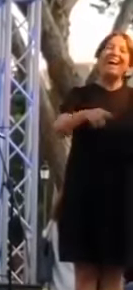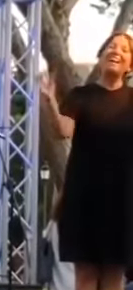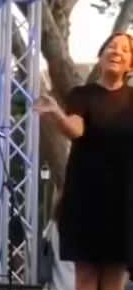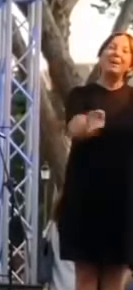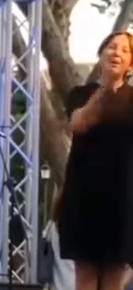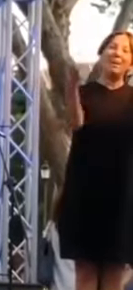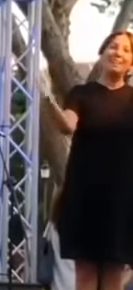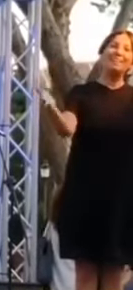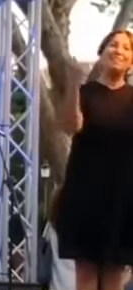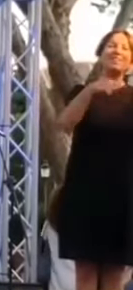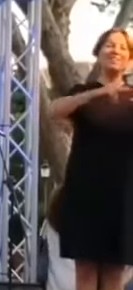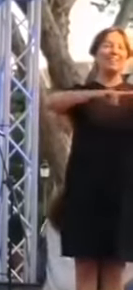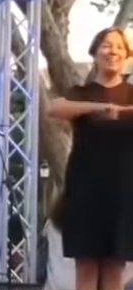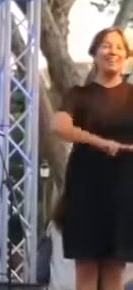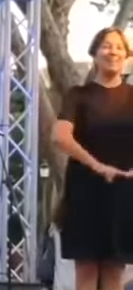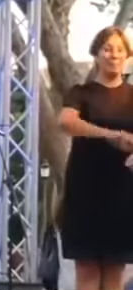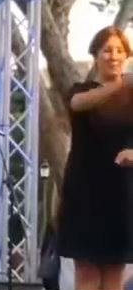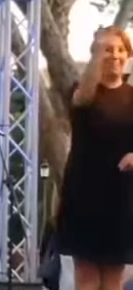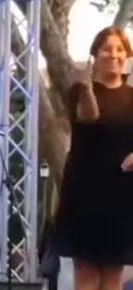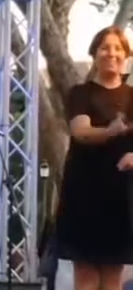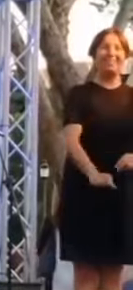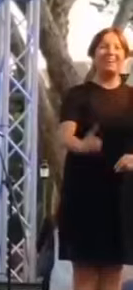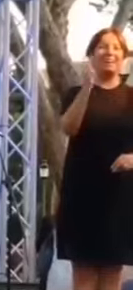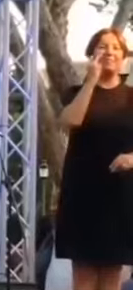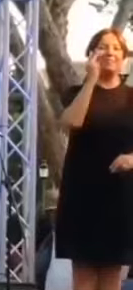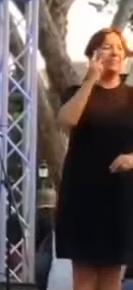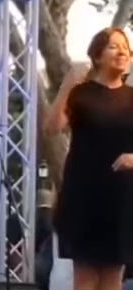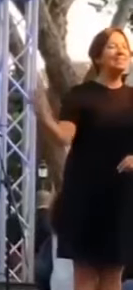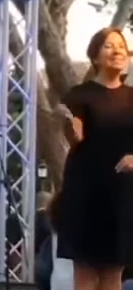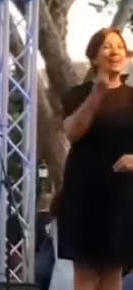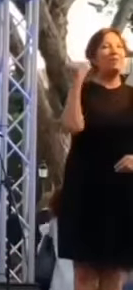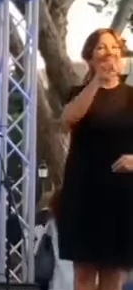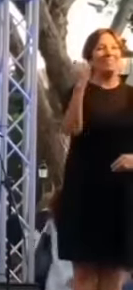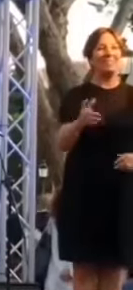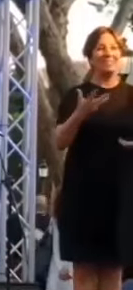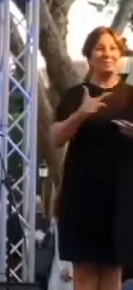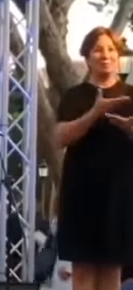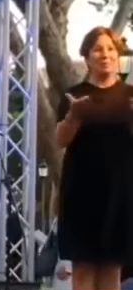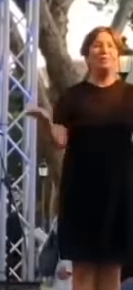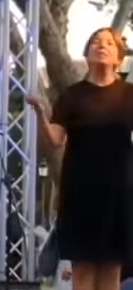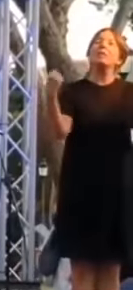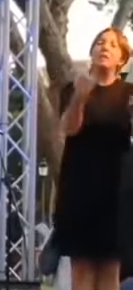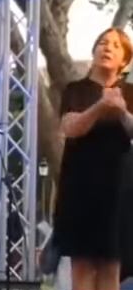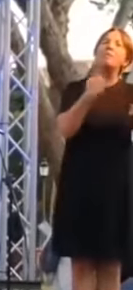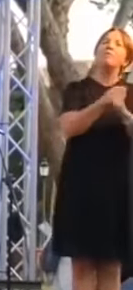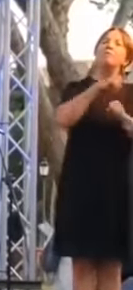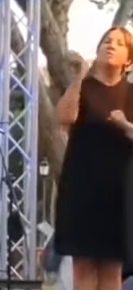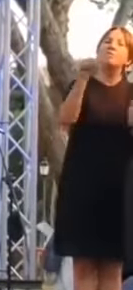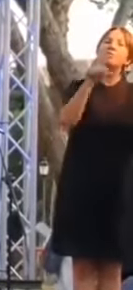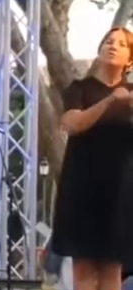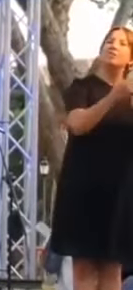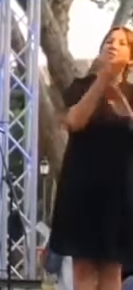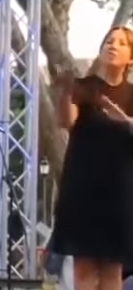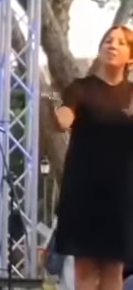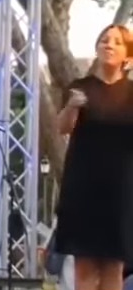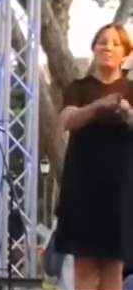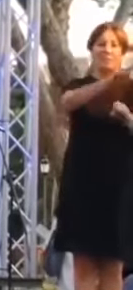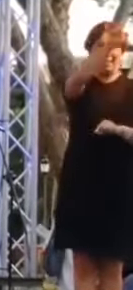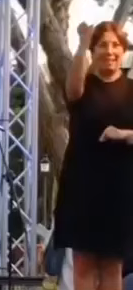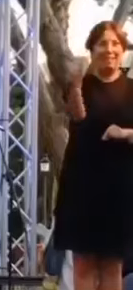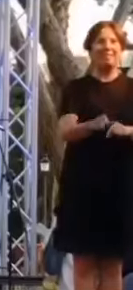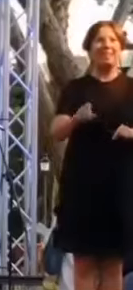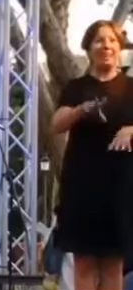anche un'occasione quella di rimanere in Italia, vedere le cose straordinarie che abbiamo, e lavoriamo per far vincere il centrodestra e